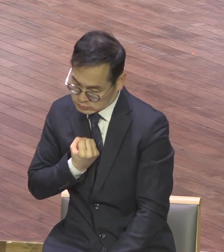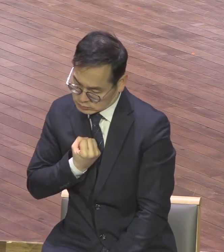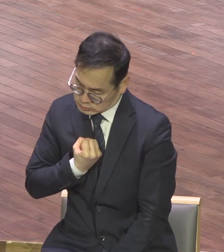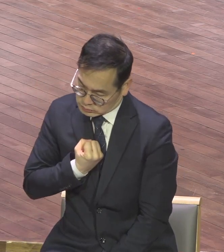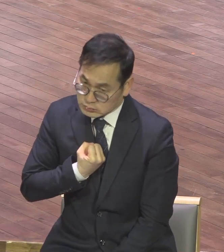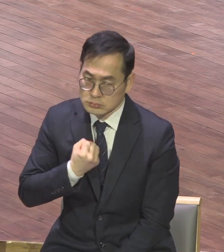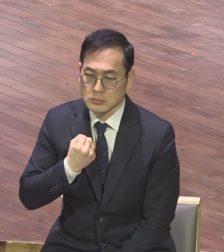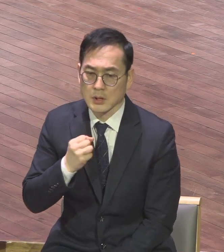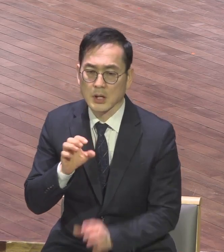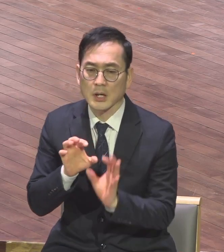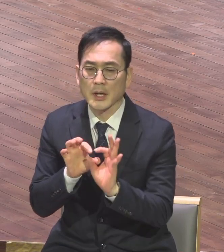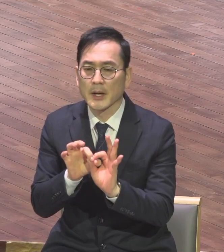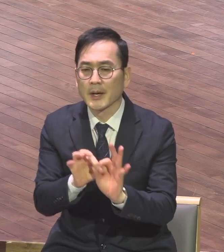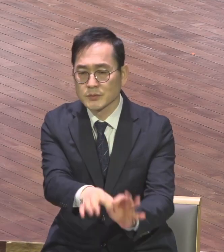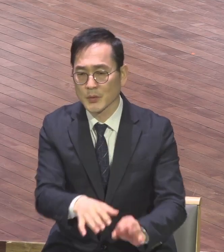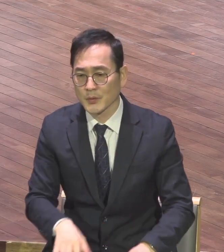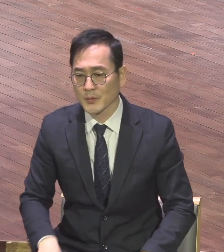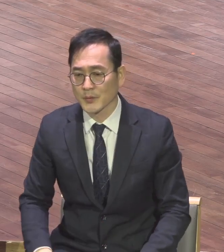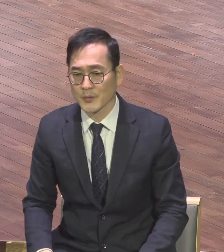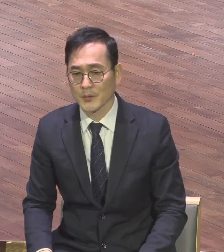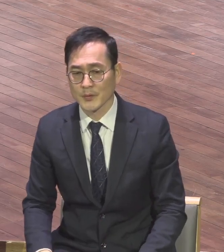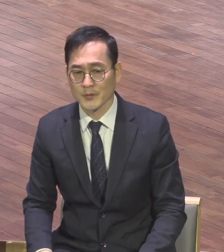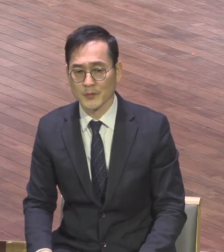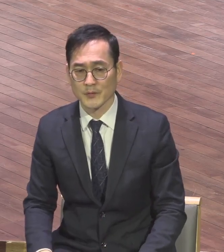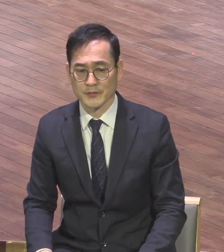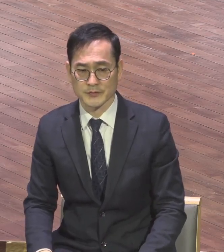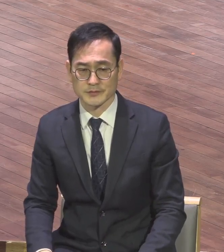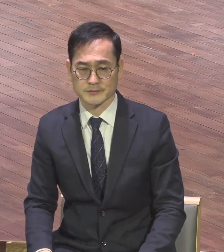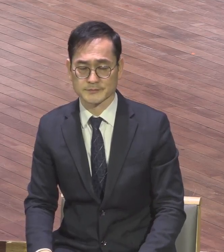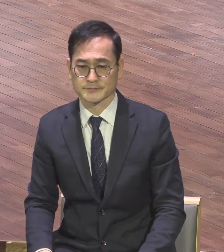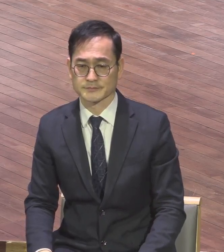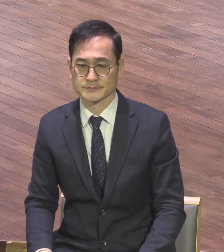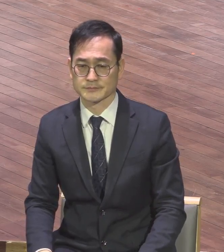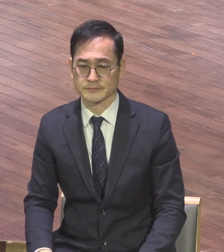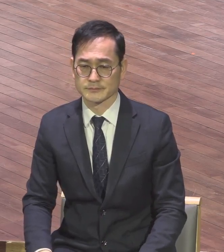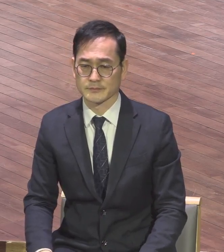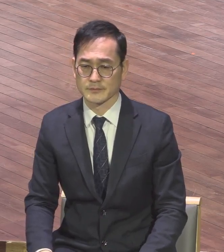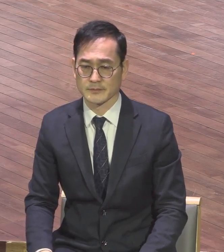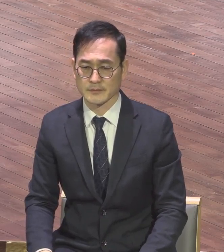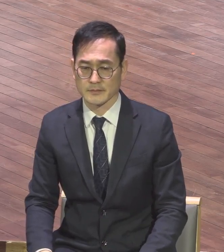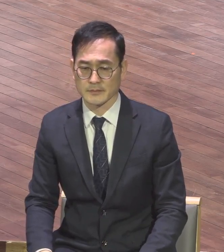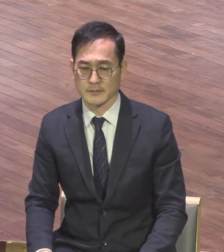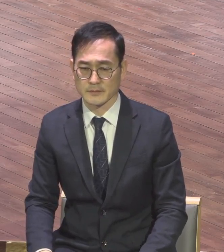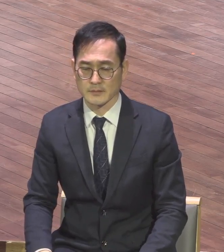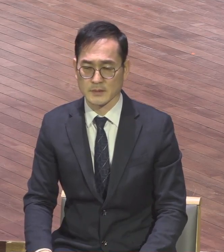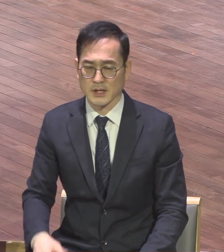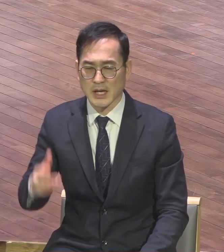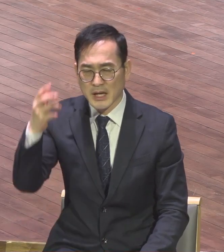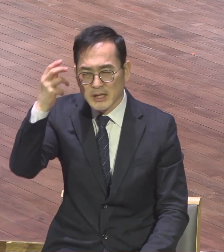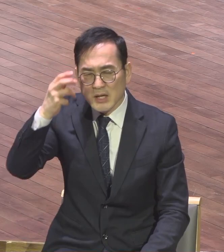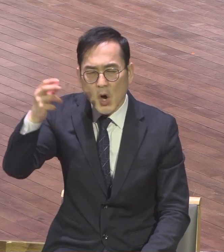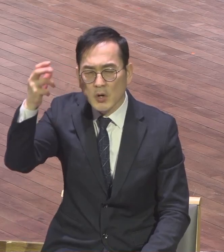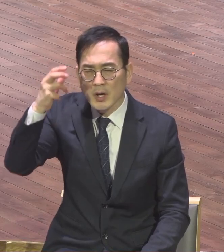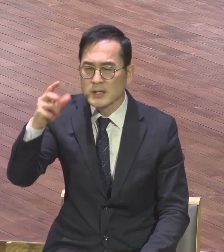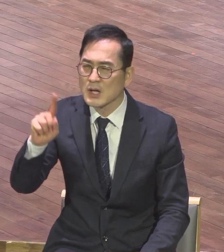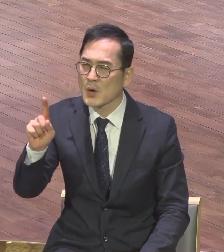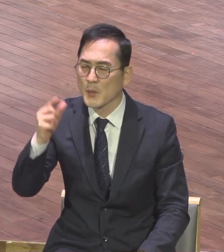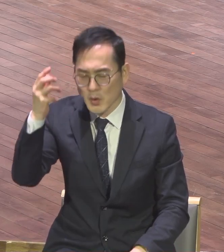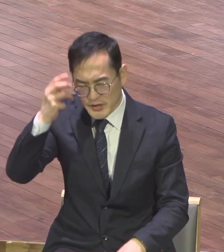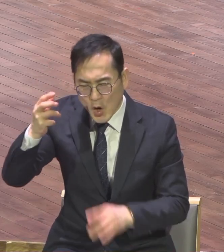끌려다녀요. 그런데 그렇게 사는 것이 힘들기 때문에 영적 지식은 없지만 영적 본능은 남아서 무언가를